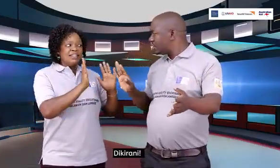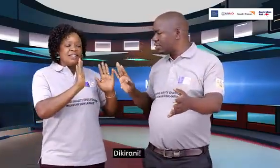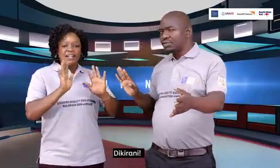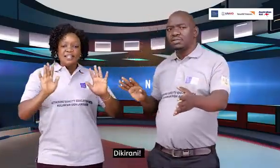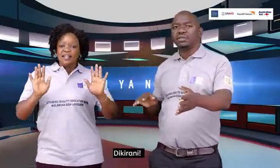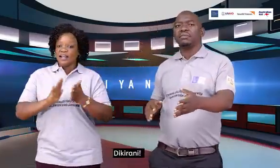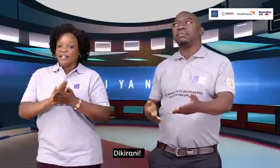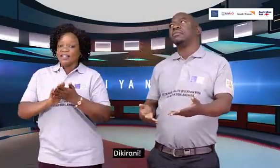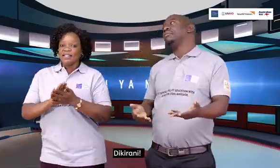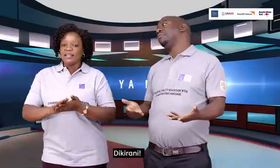Dikirani.